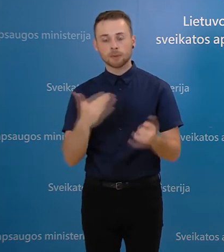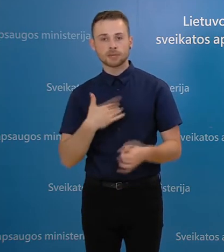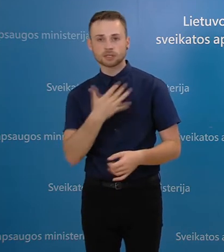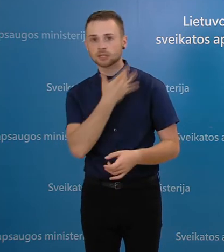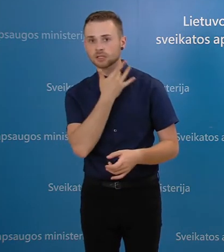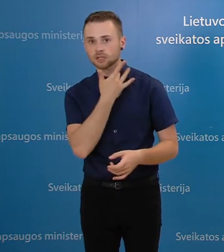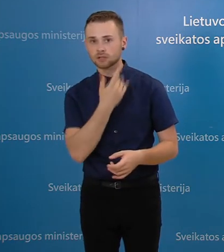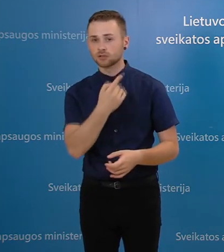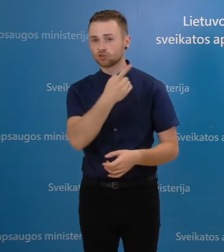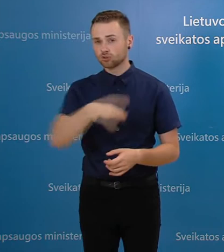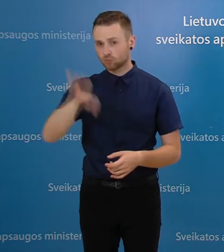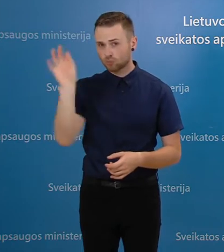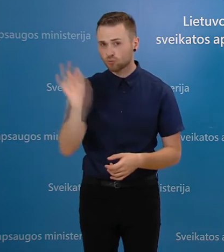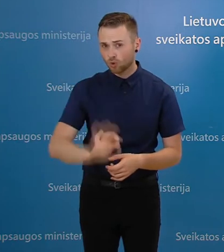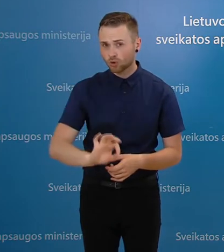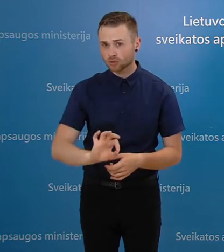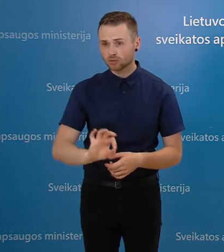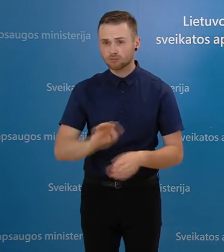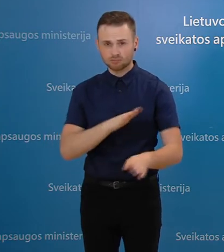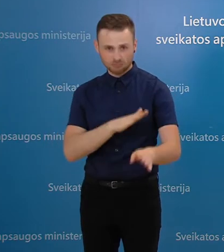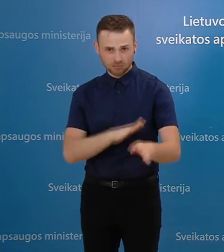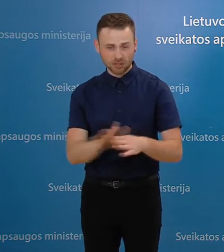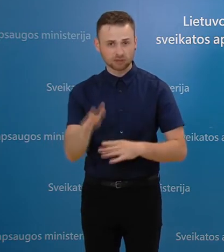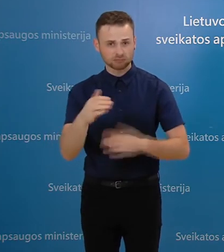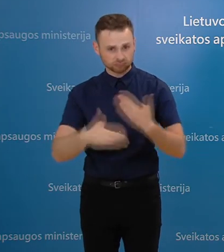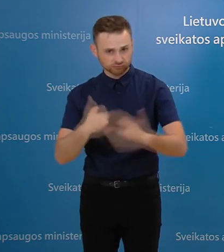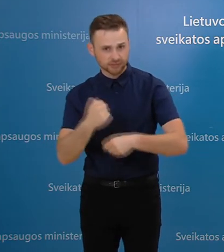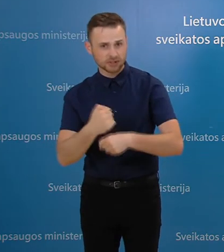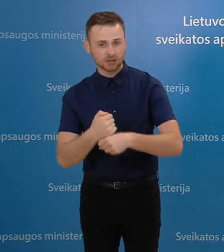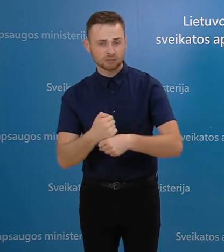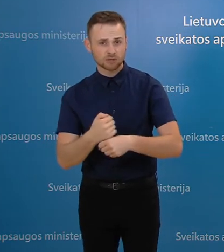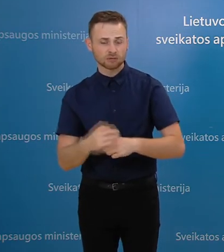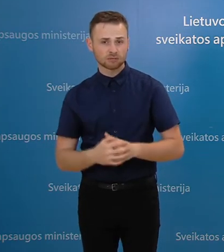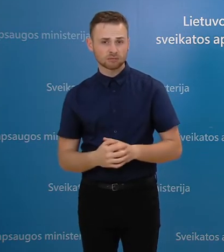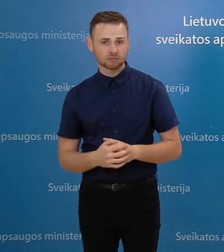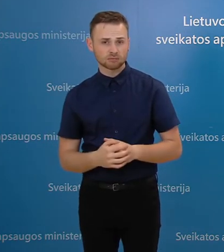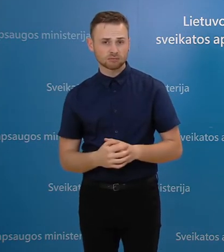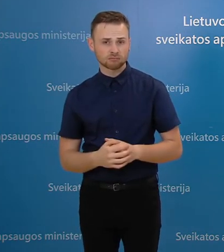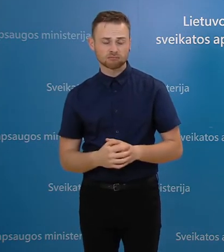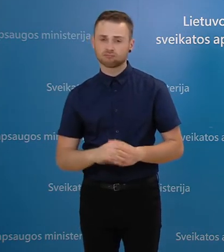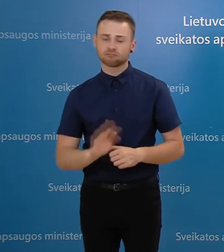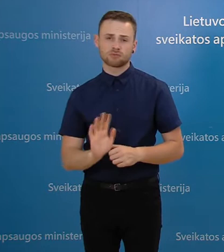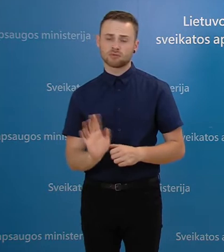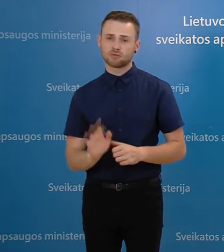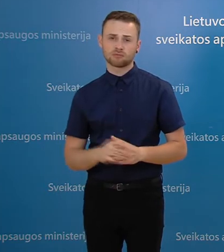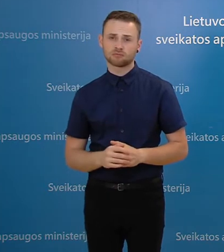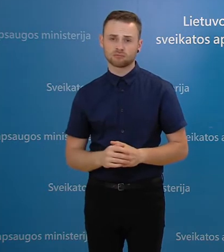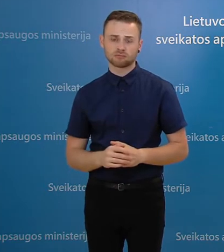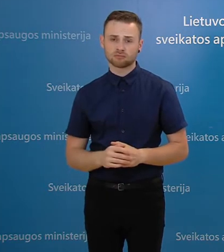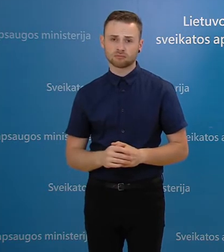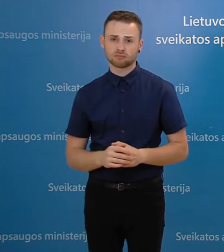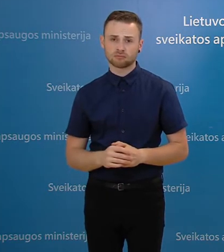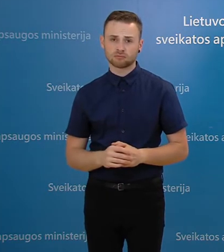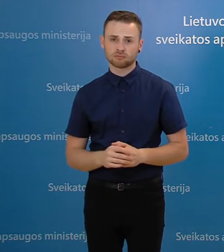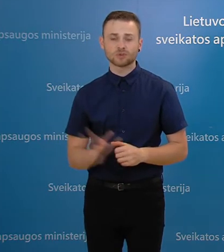jos 100% per visą tą laiką ir būtų grįžusios prie pilnos